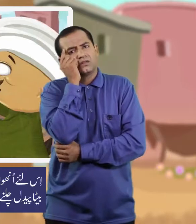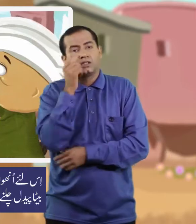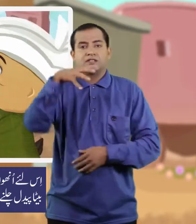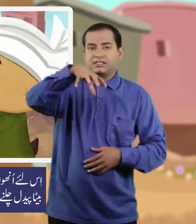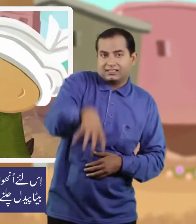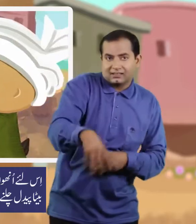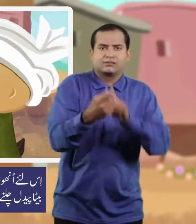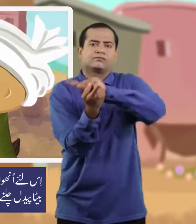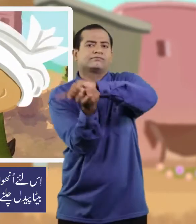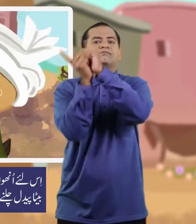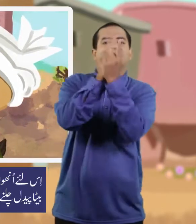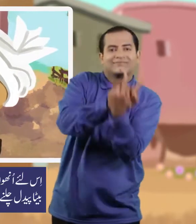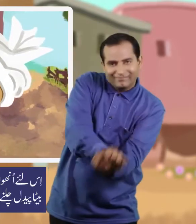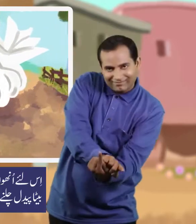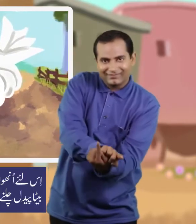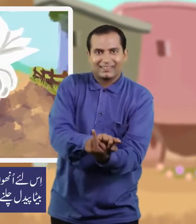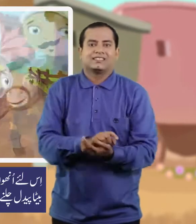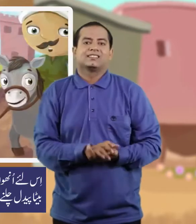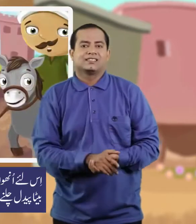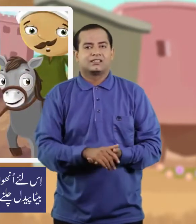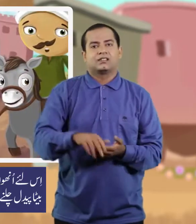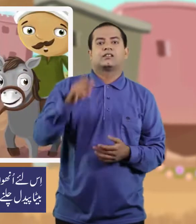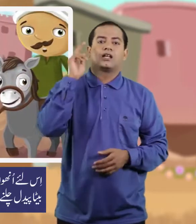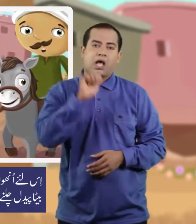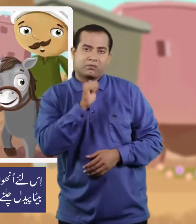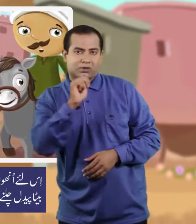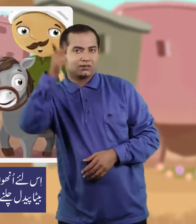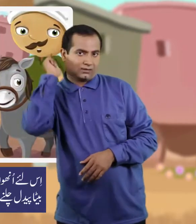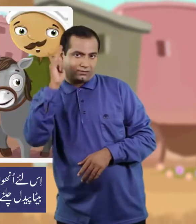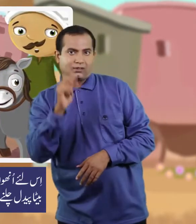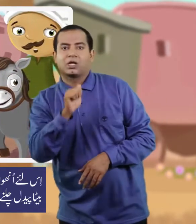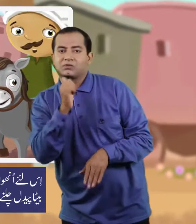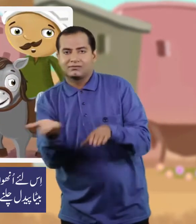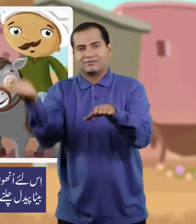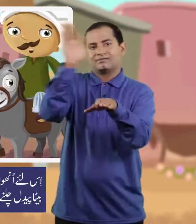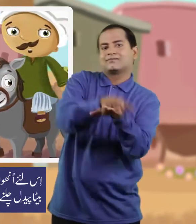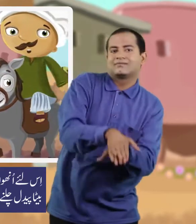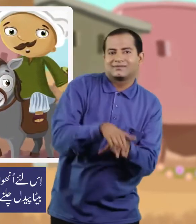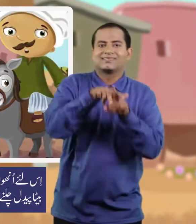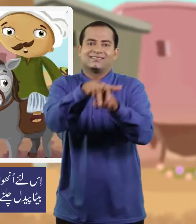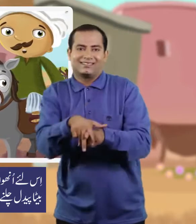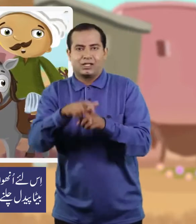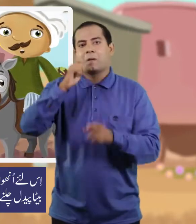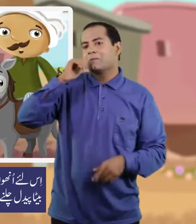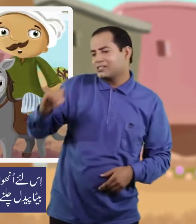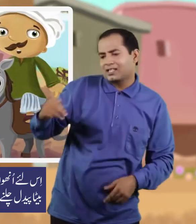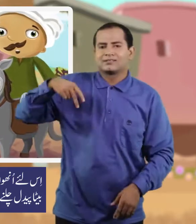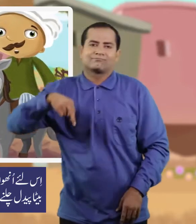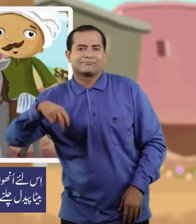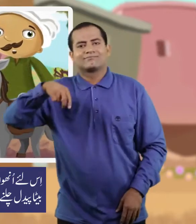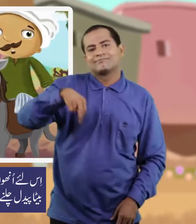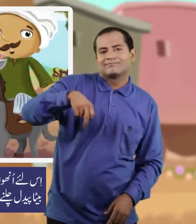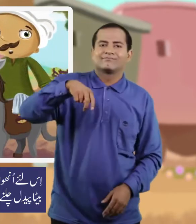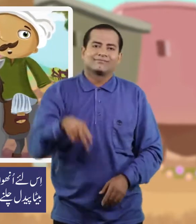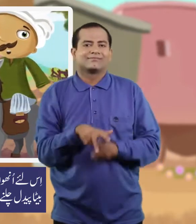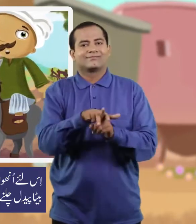इसलिए उन्होंने जगा बदल ली. अब बाप घदे पर बैठ गया और बेटा पैदल चलने लगा और वो